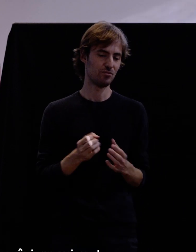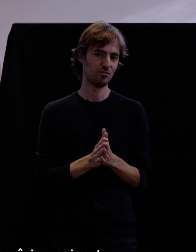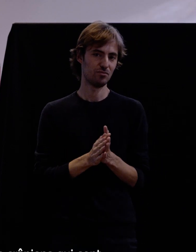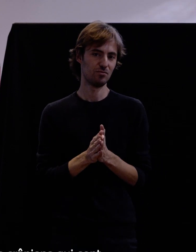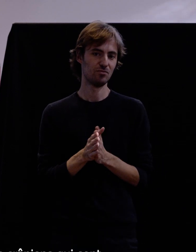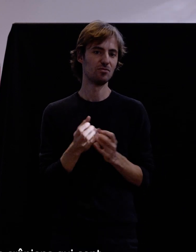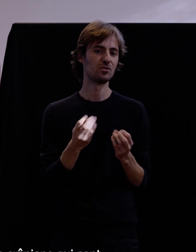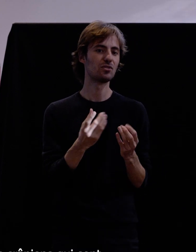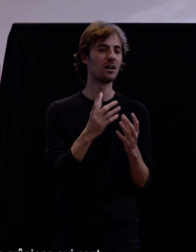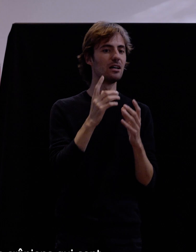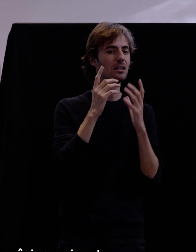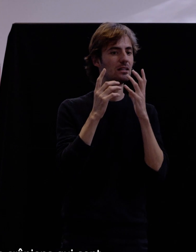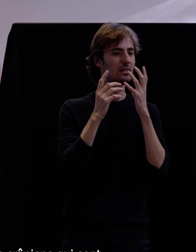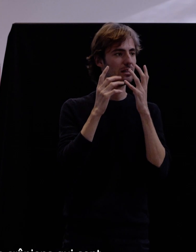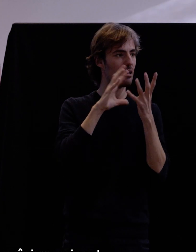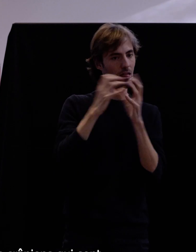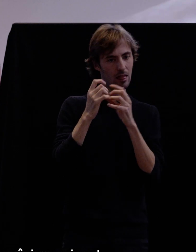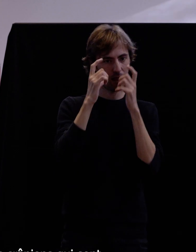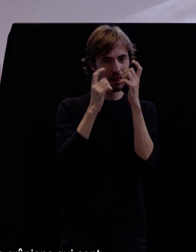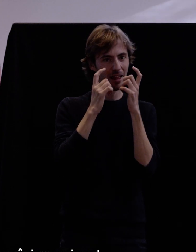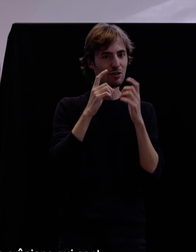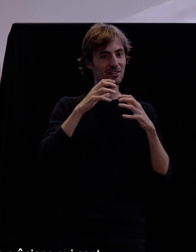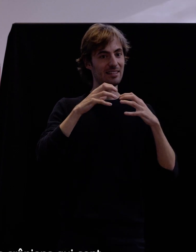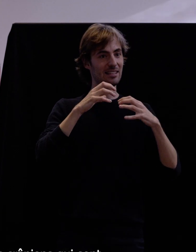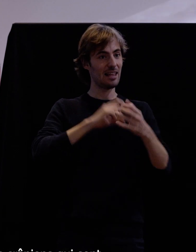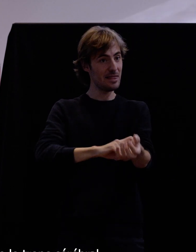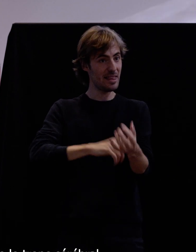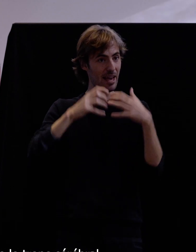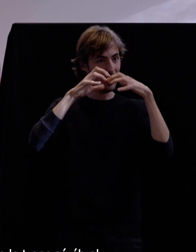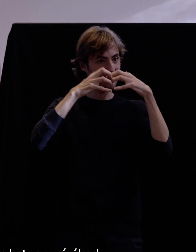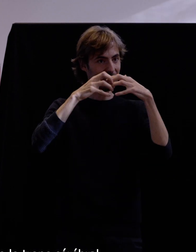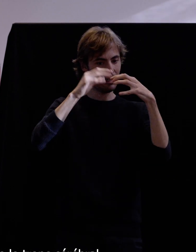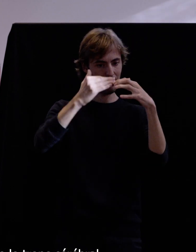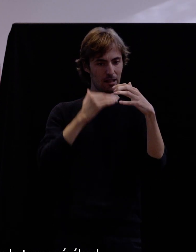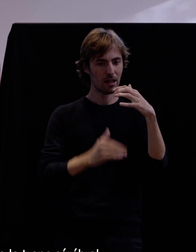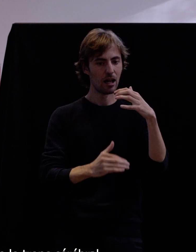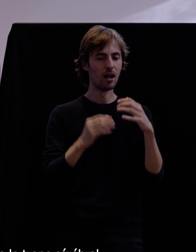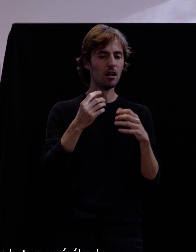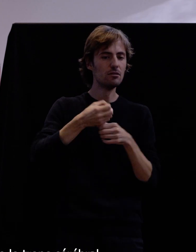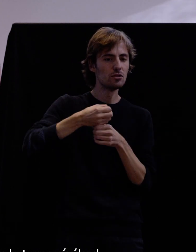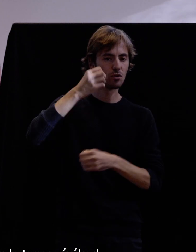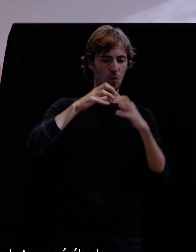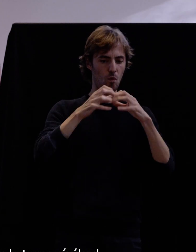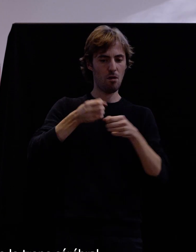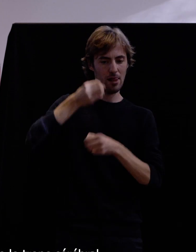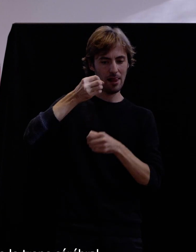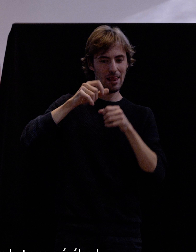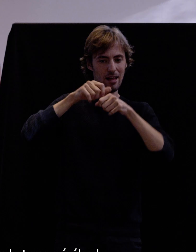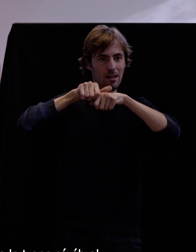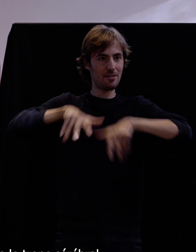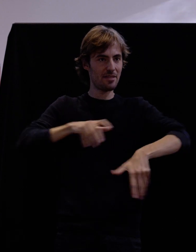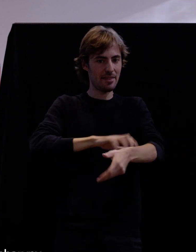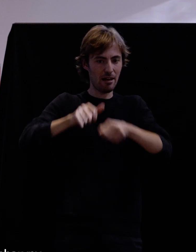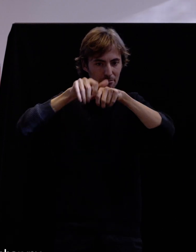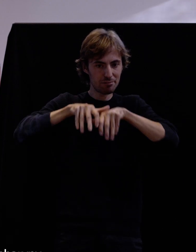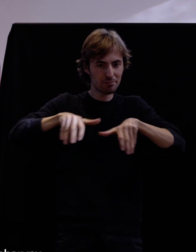eux des anomalies des nerfs crâniens, qui sont les nerfs qui viennent de la partie basse du cerveau, qui s'appelle le tronc cérébral, et qui innervent tout le